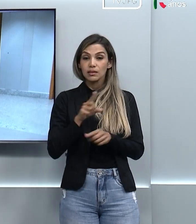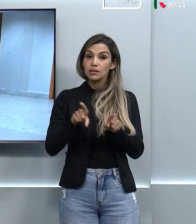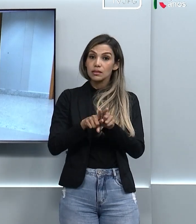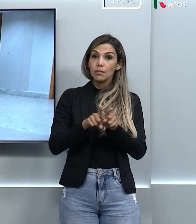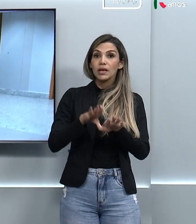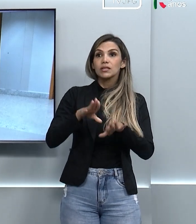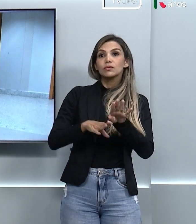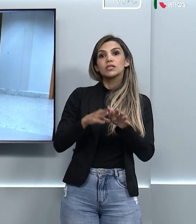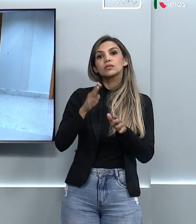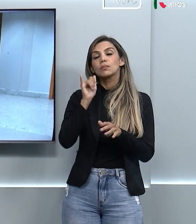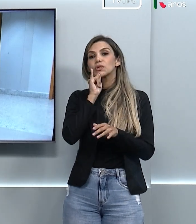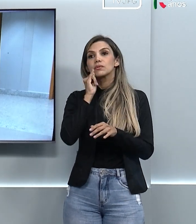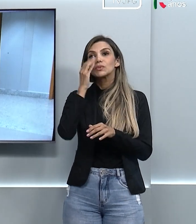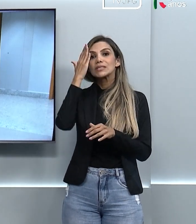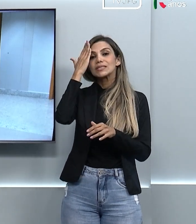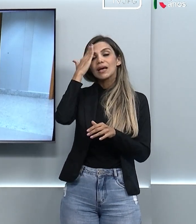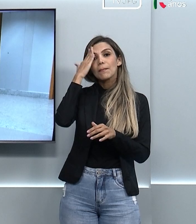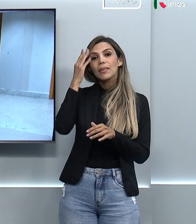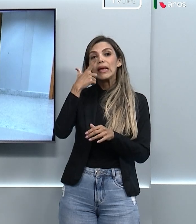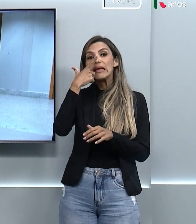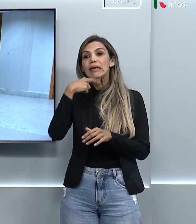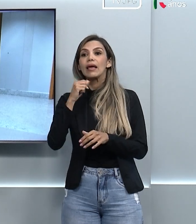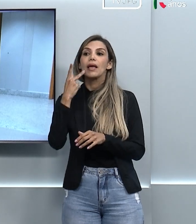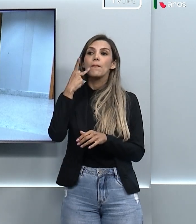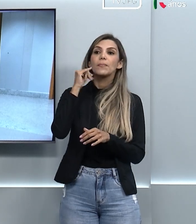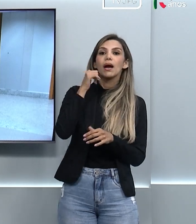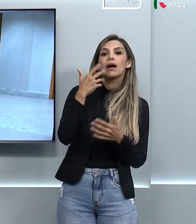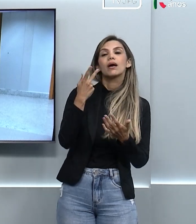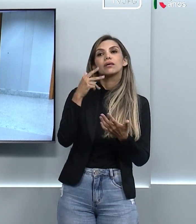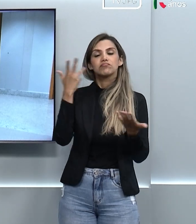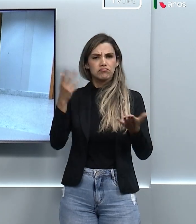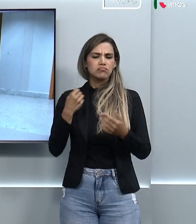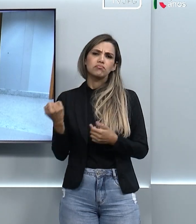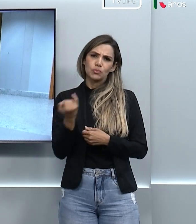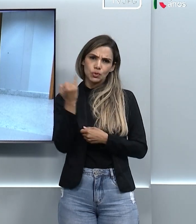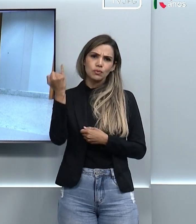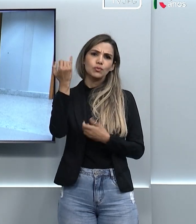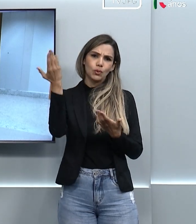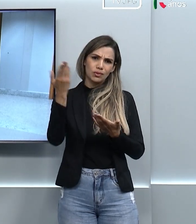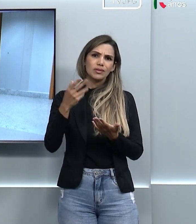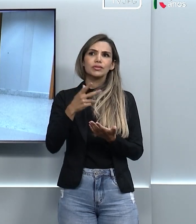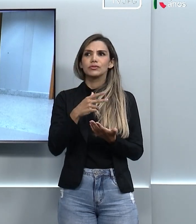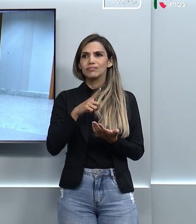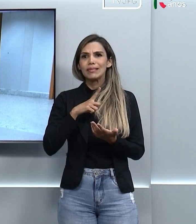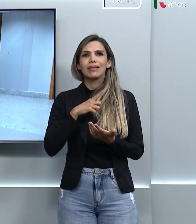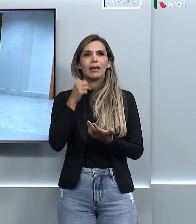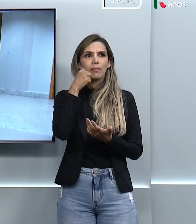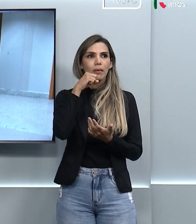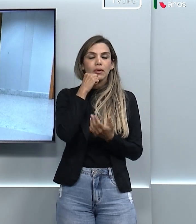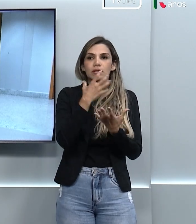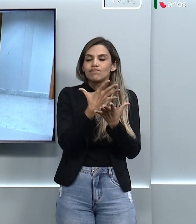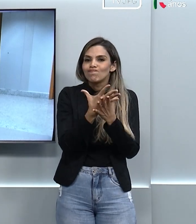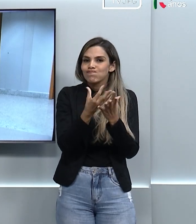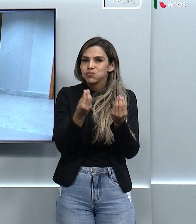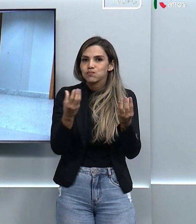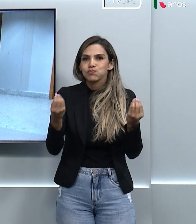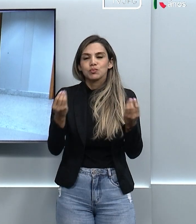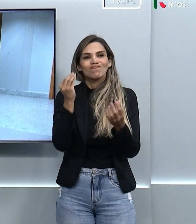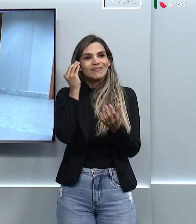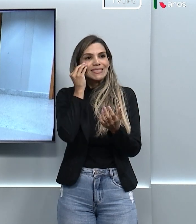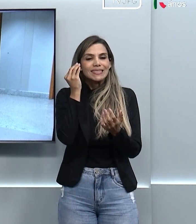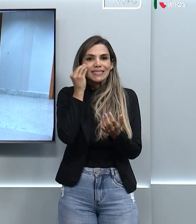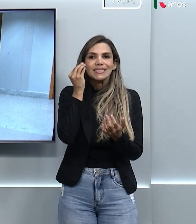reconhecer paternidade, né, doutor? Esse programa também é importante, né, que tem provavelmente aí muita mãe que está tentando, né, de alguma